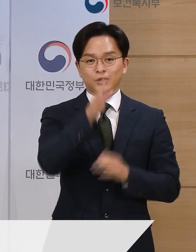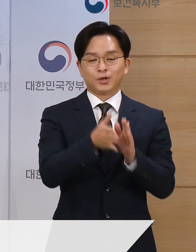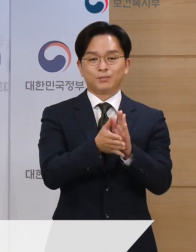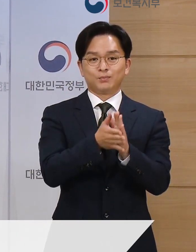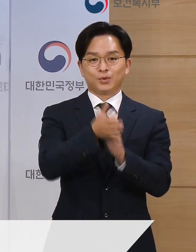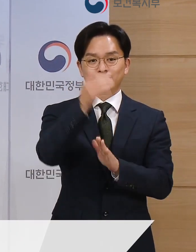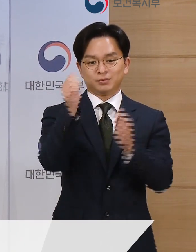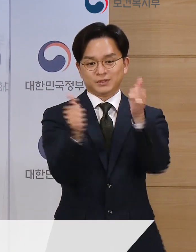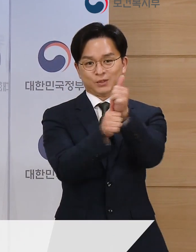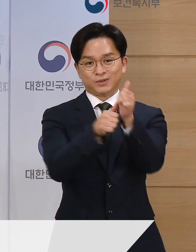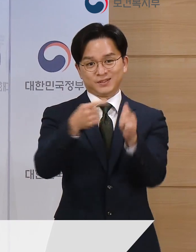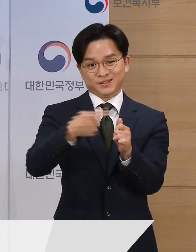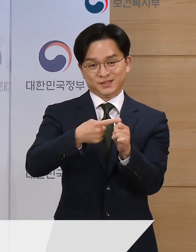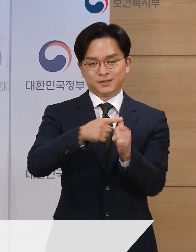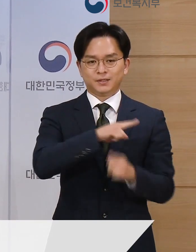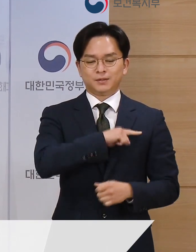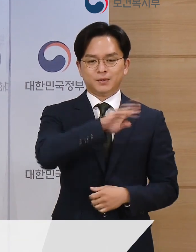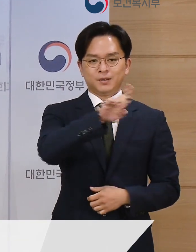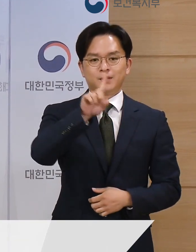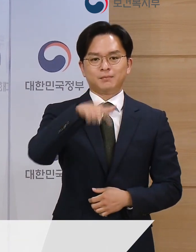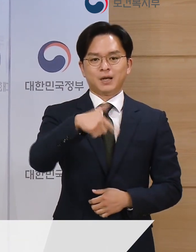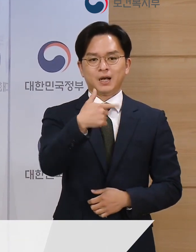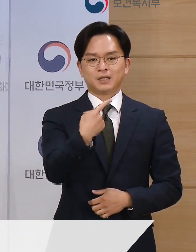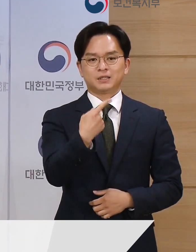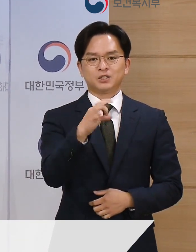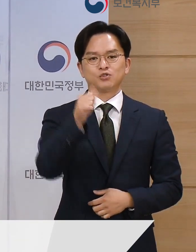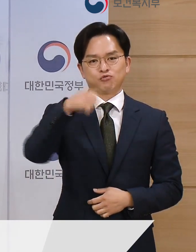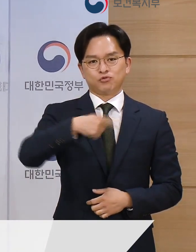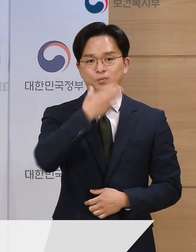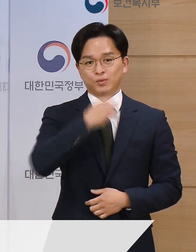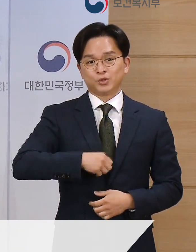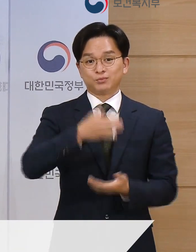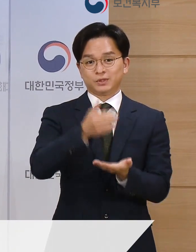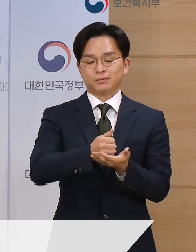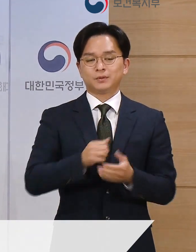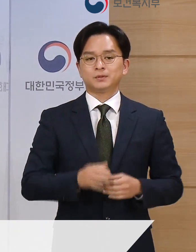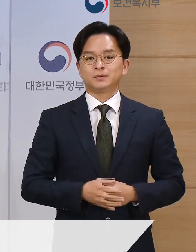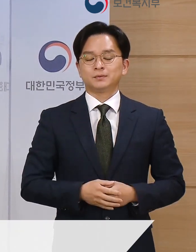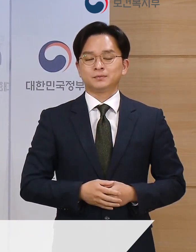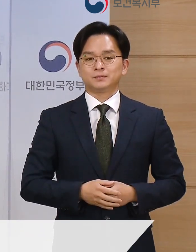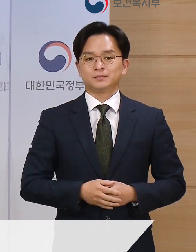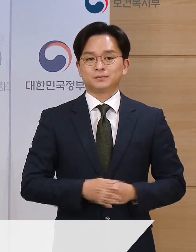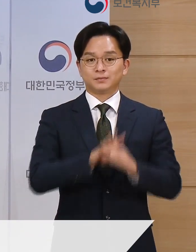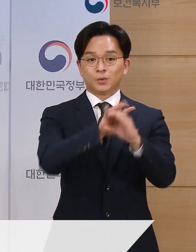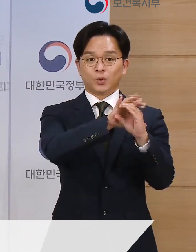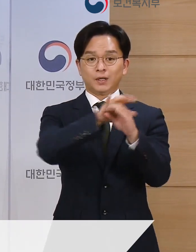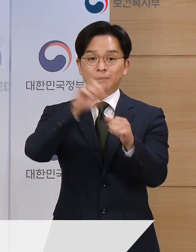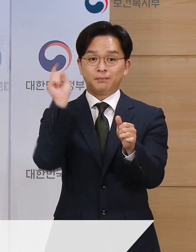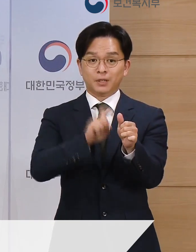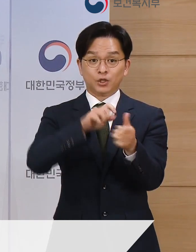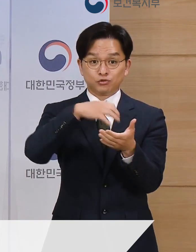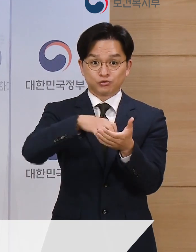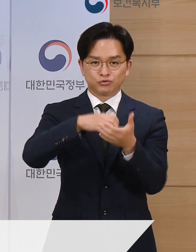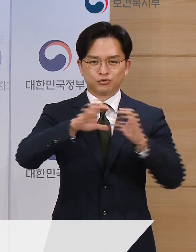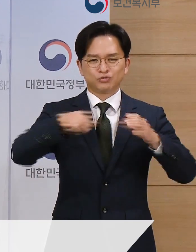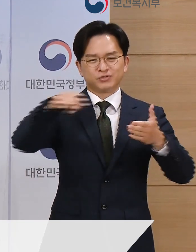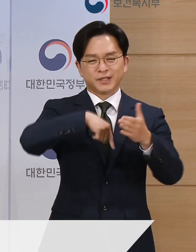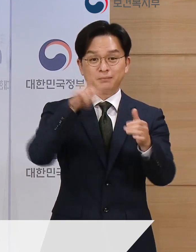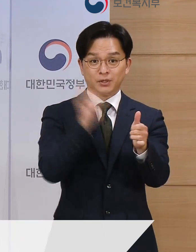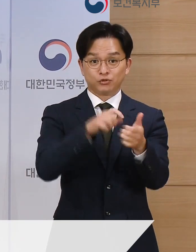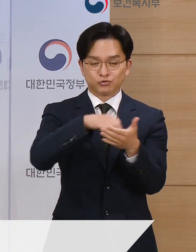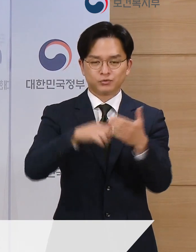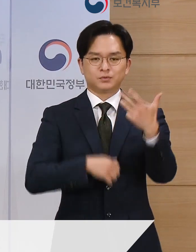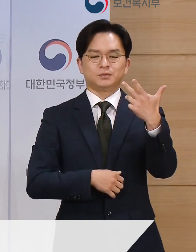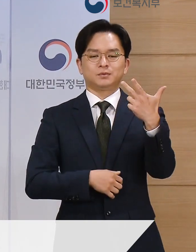중앙재난안전대책본부 1차장 보건복지부장관 박능우입니다. 오늘 0시 기준 국내 발생 환자는